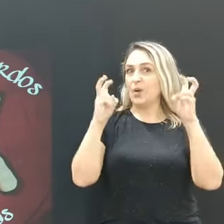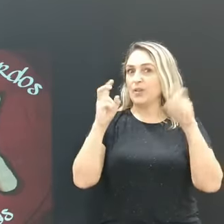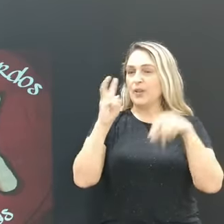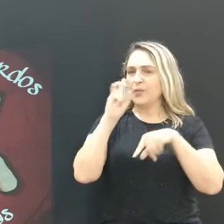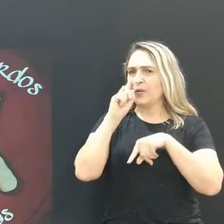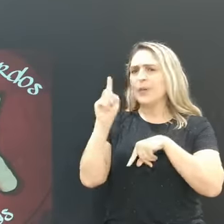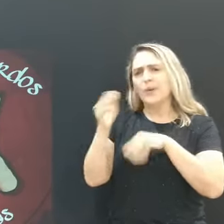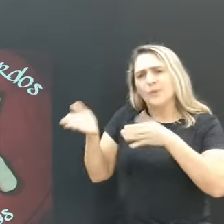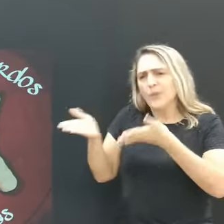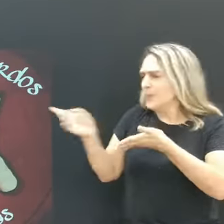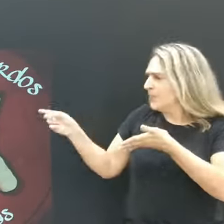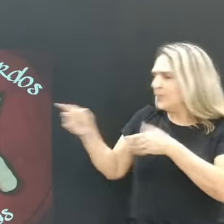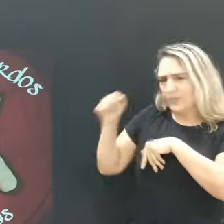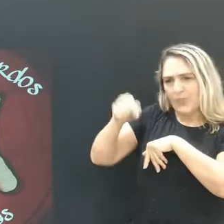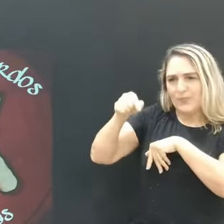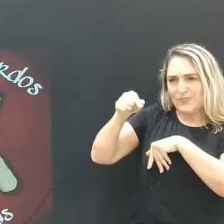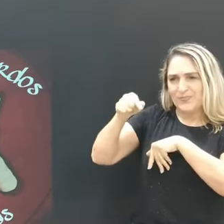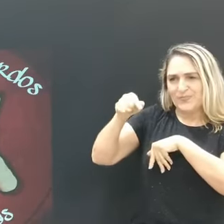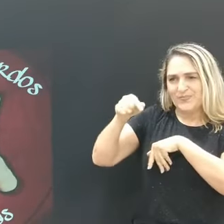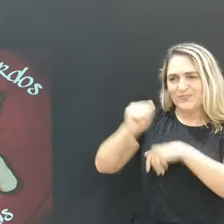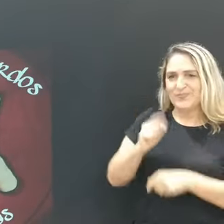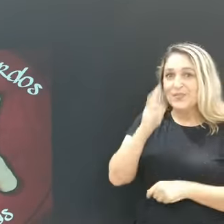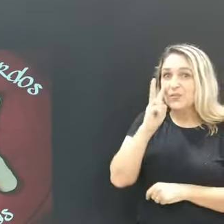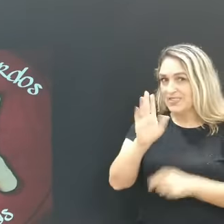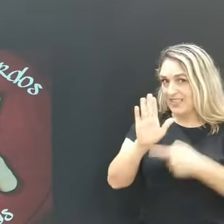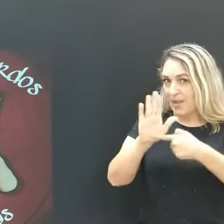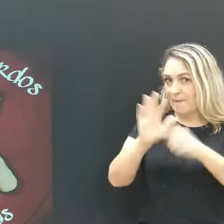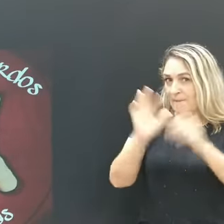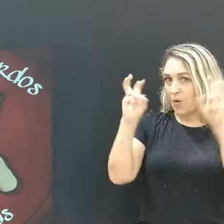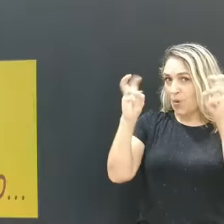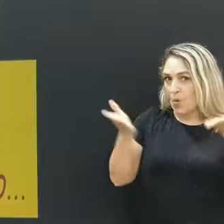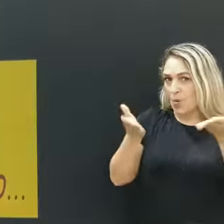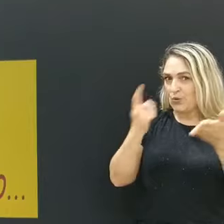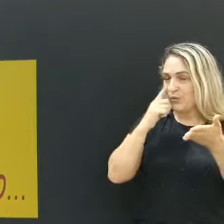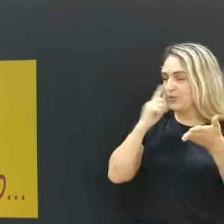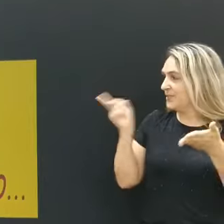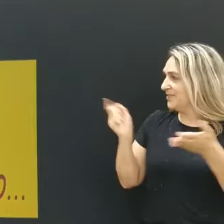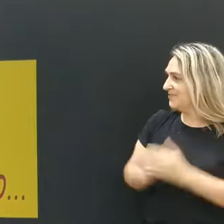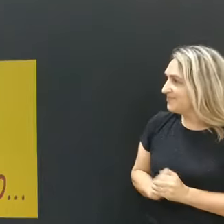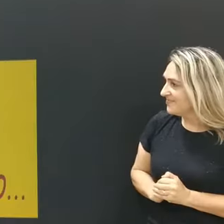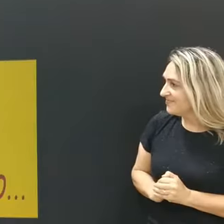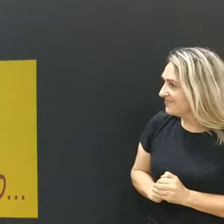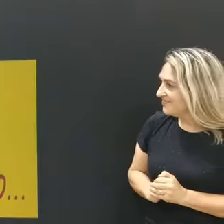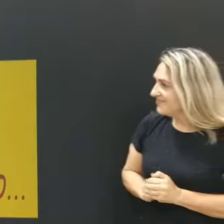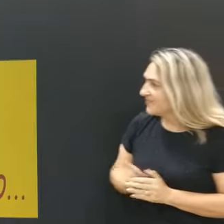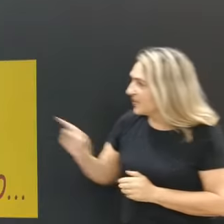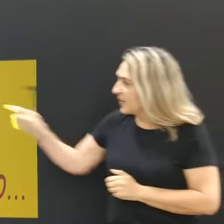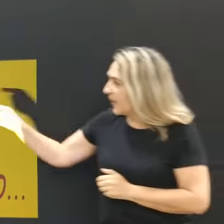aqui com a responsabilidade de pregar a palavra de Deus. Então vamos lá, ver qual é o título que nós vamos estudar